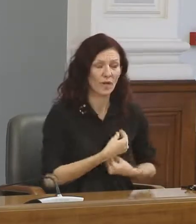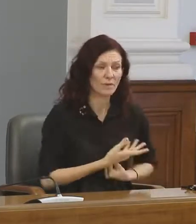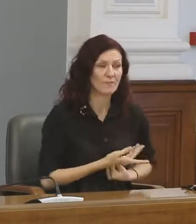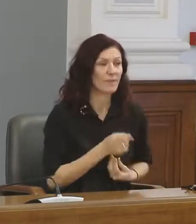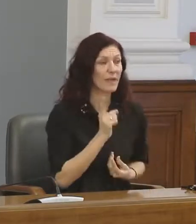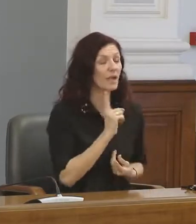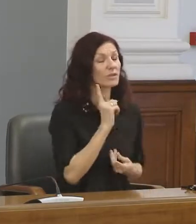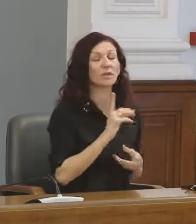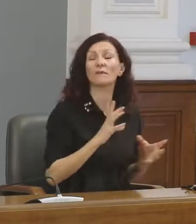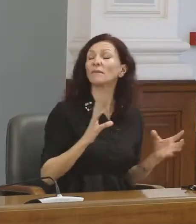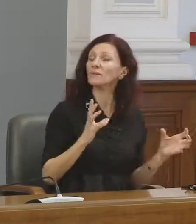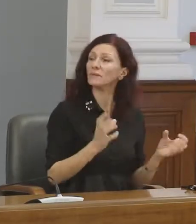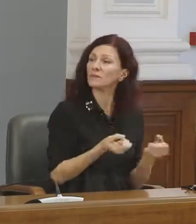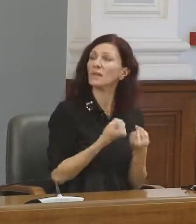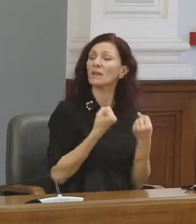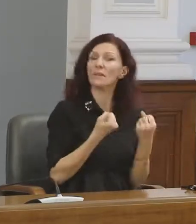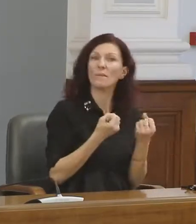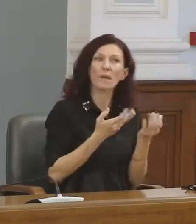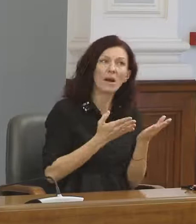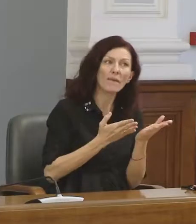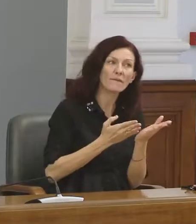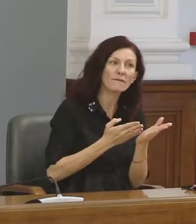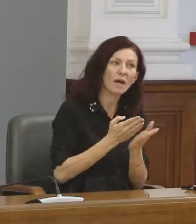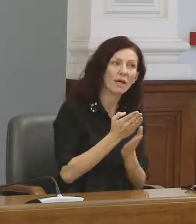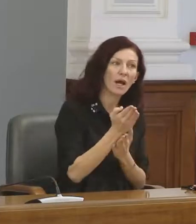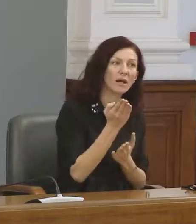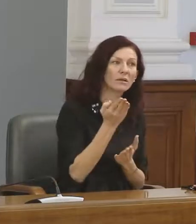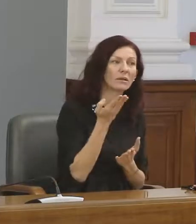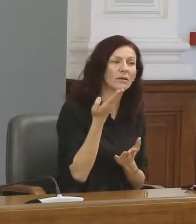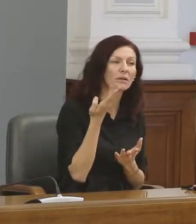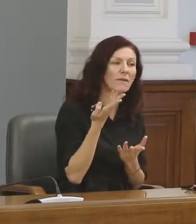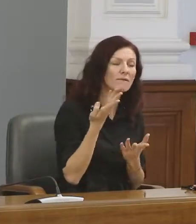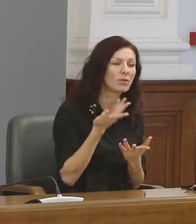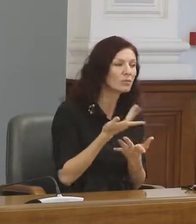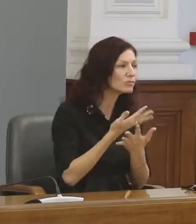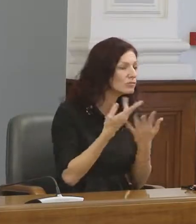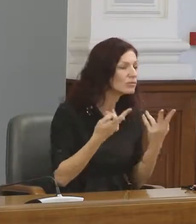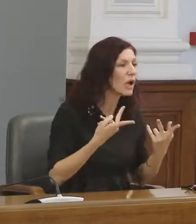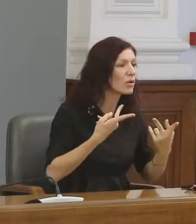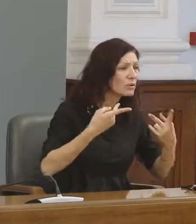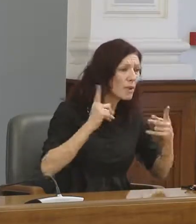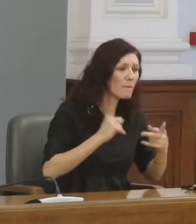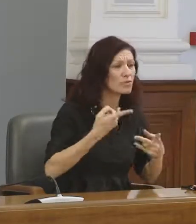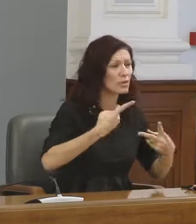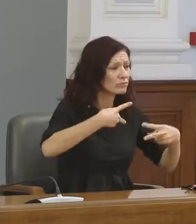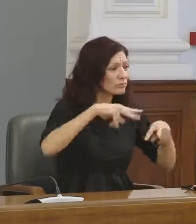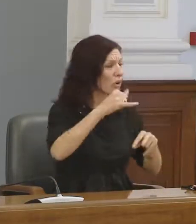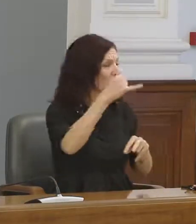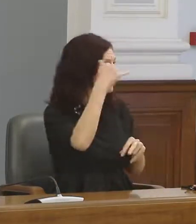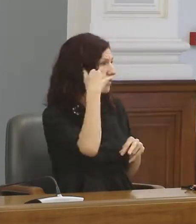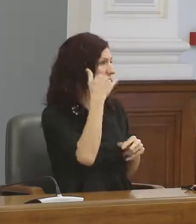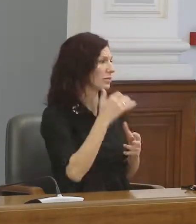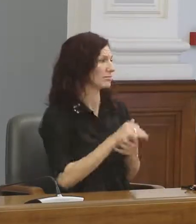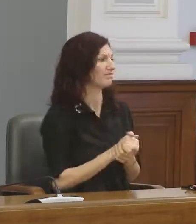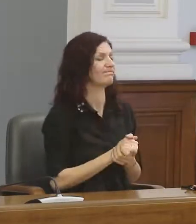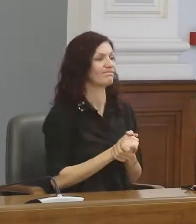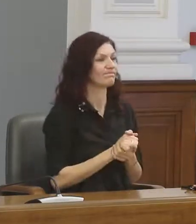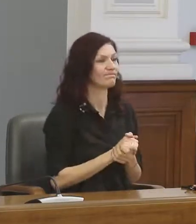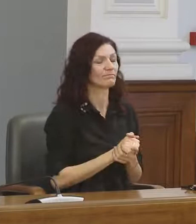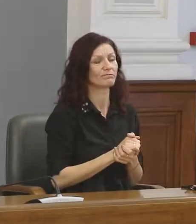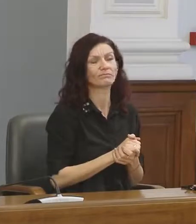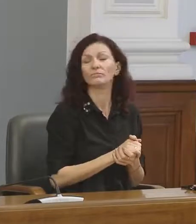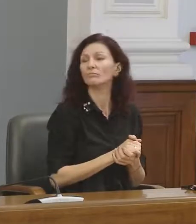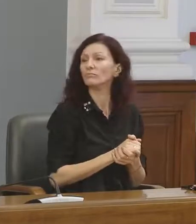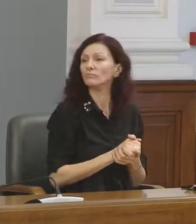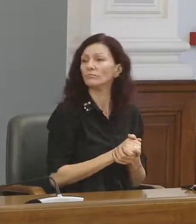трябва да се намери вариант, който винаги някой да ти отговори на телефона, да получи съвет. Прави се